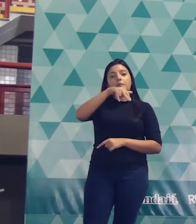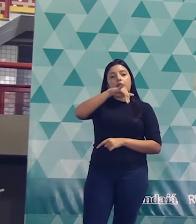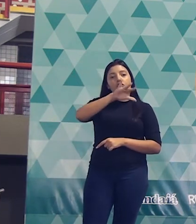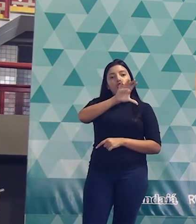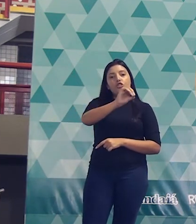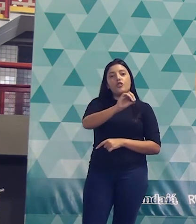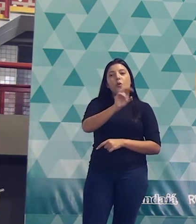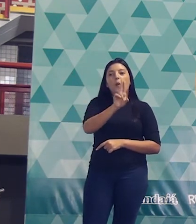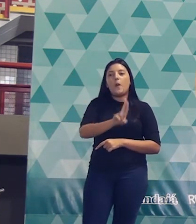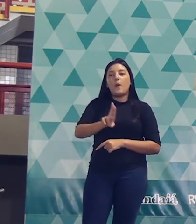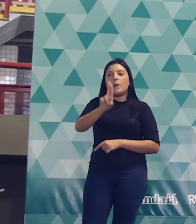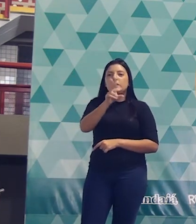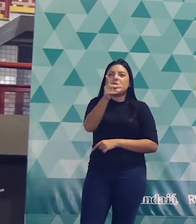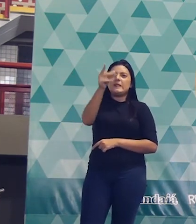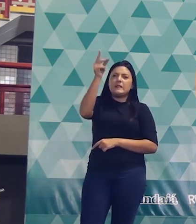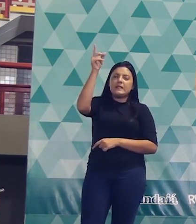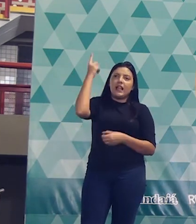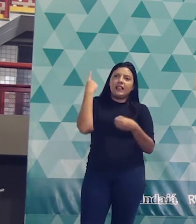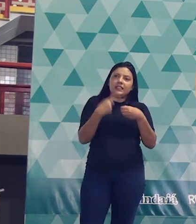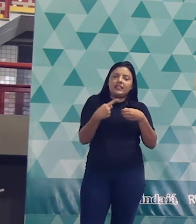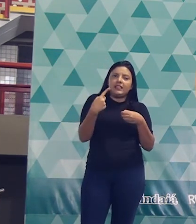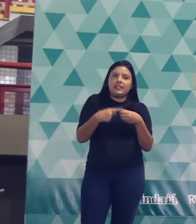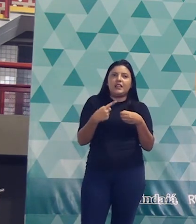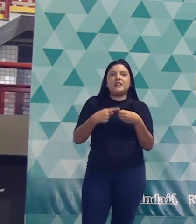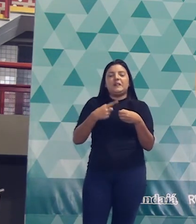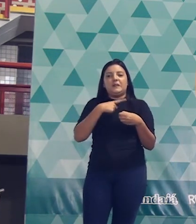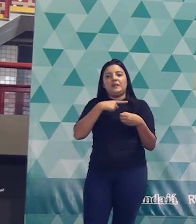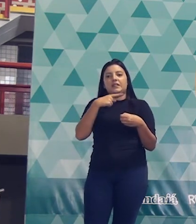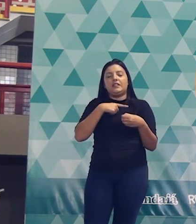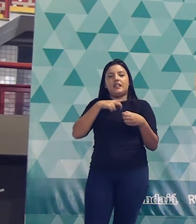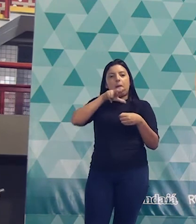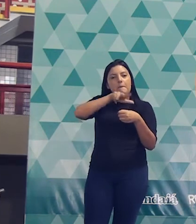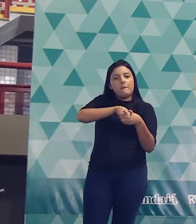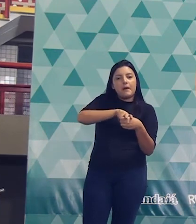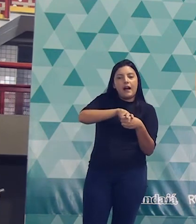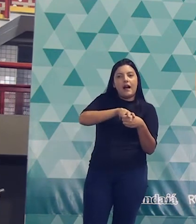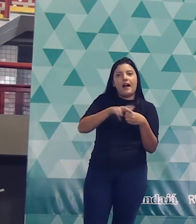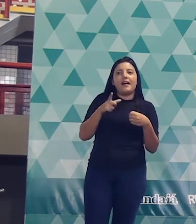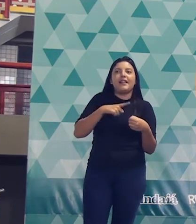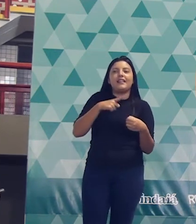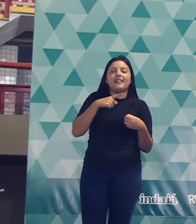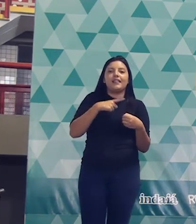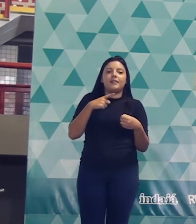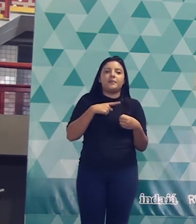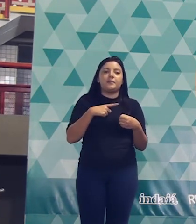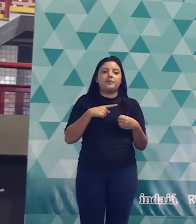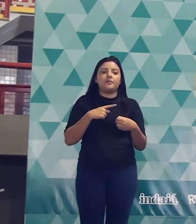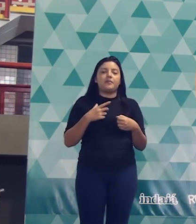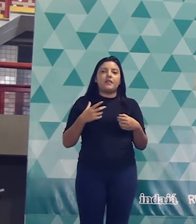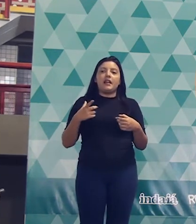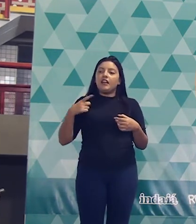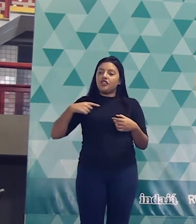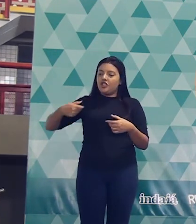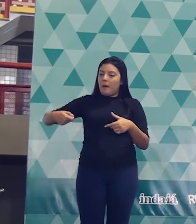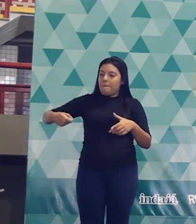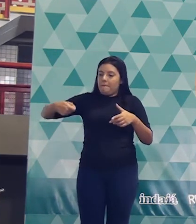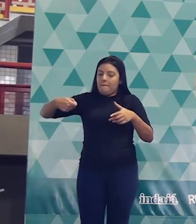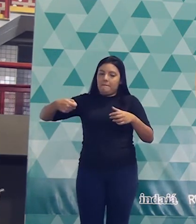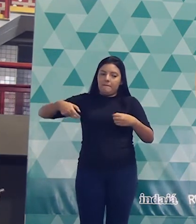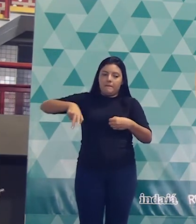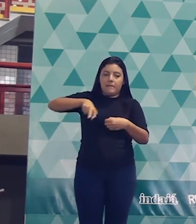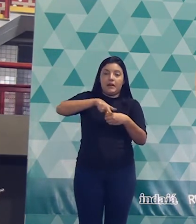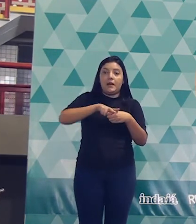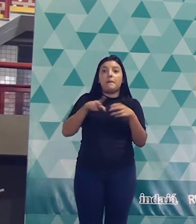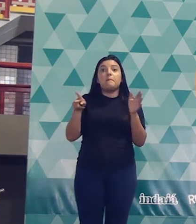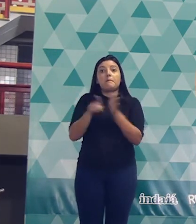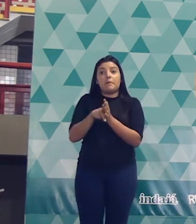passado se usava muito pinico, né, no interior, né? Hoje tem suíte, né? Aí você tem um banheiro dentro do quarto. Mas a palavra pinico, ela vem de